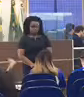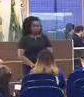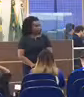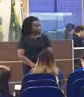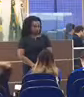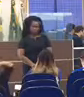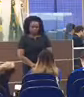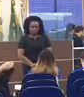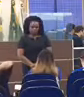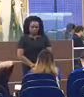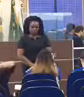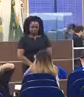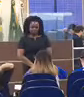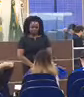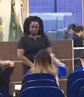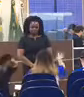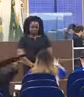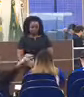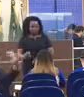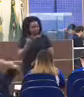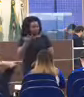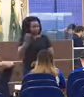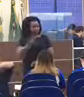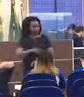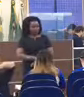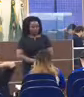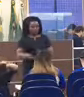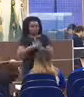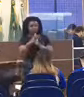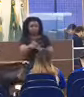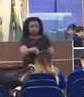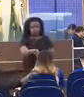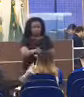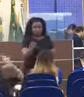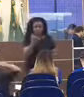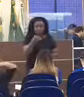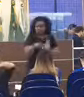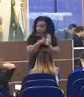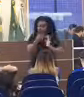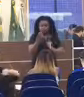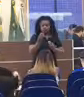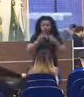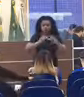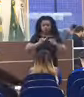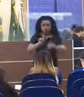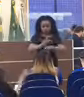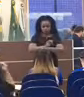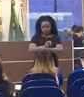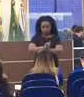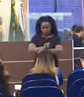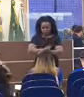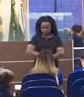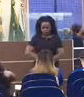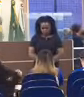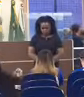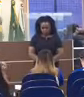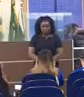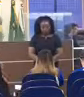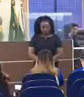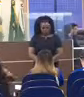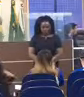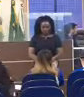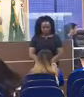participe e veja aquilo que seu vereador está fazendo para o seu bairro e aquilo que o vereador que você pode votar e pode